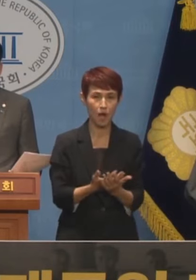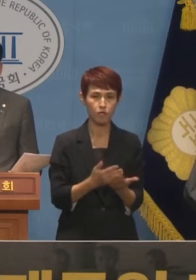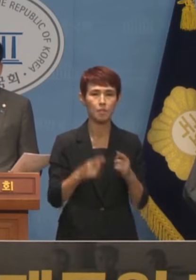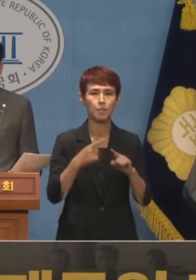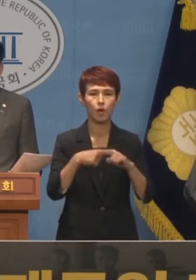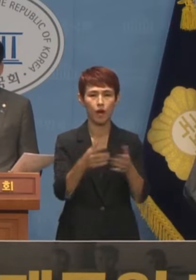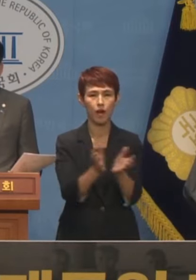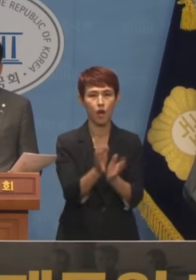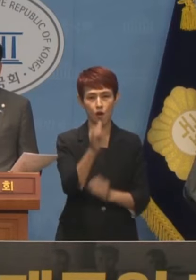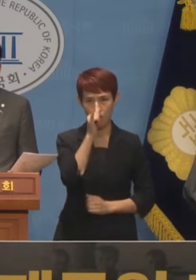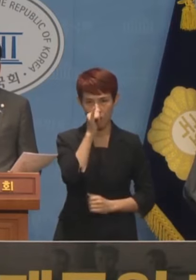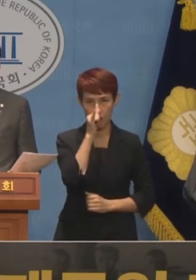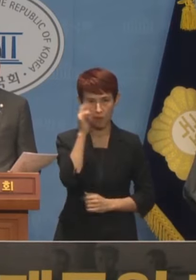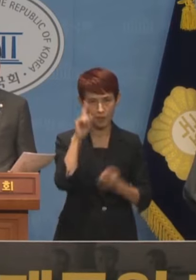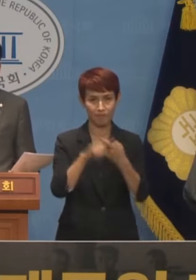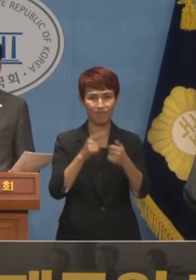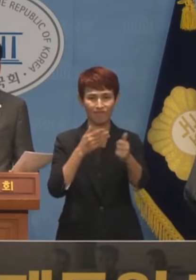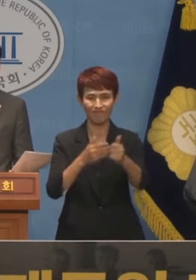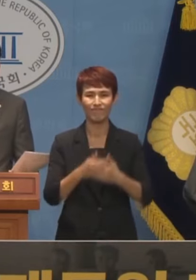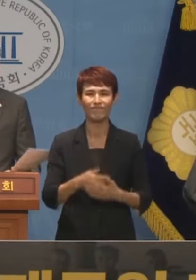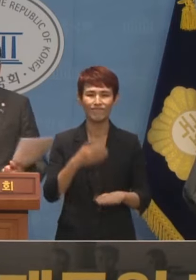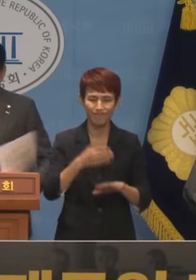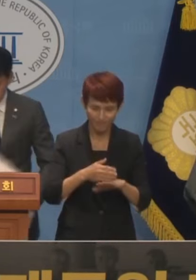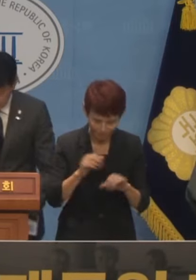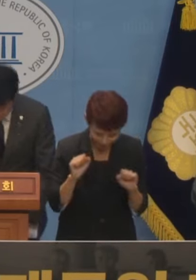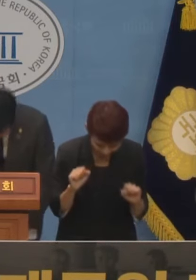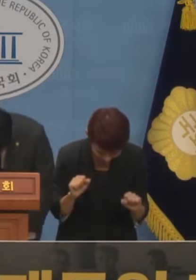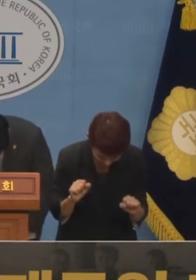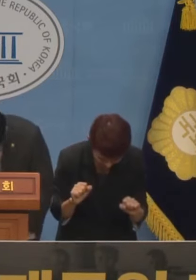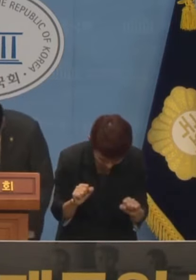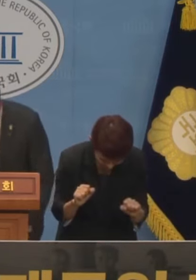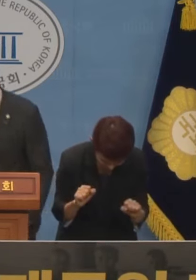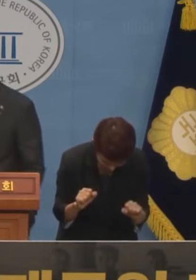가지고자 하니까 많이 관심 부탁드립니다 감사합니다